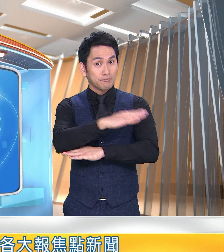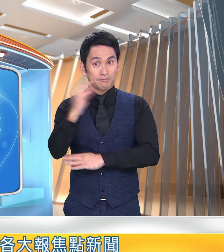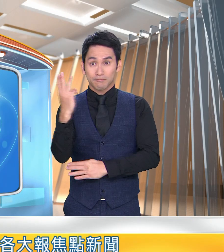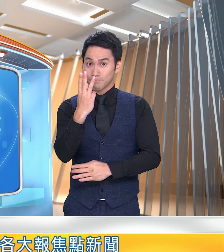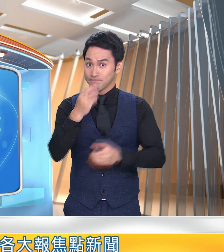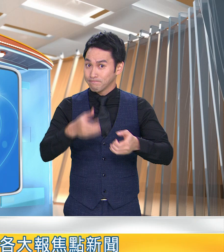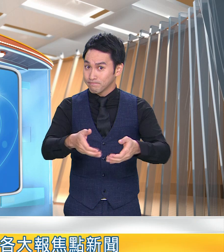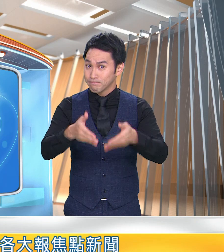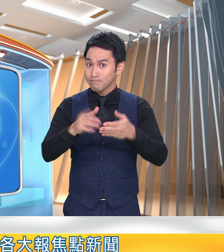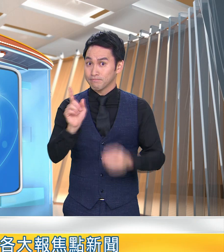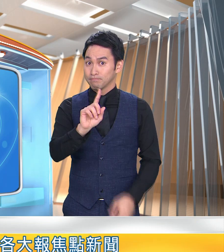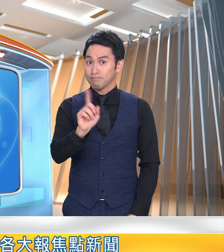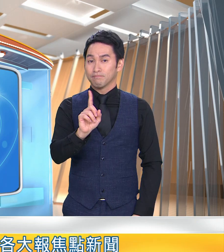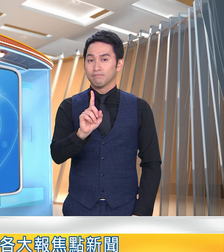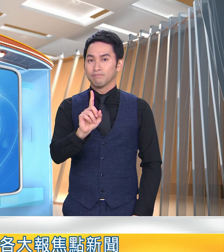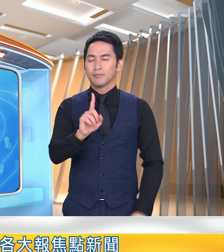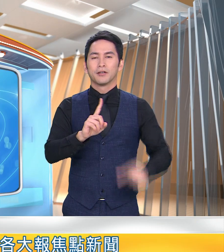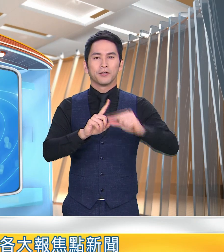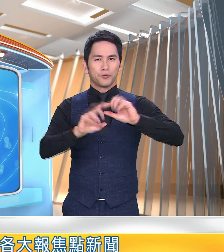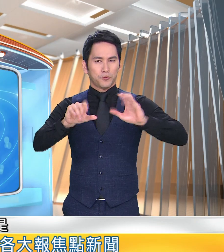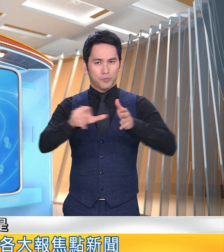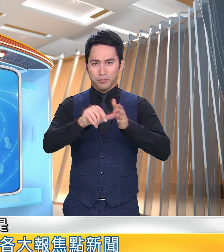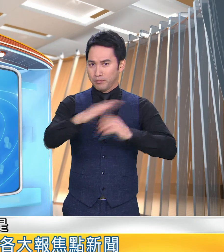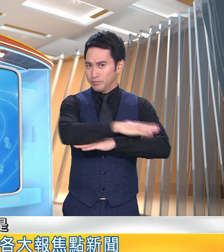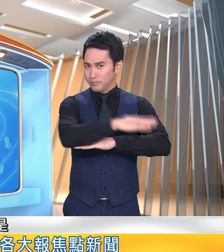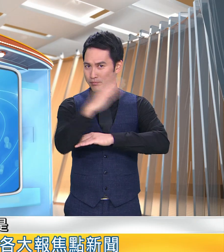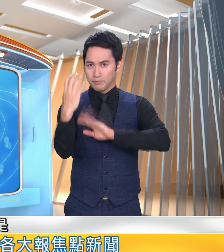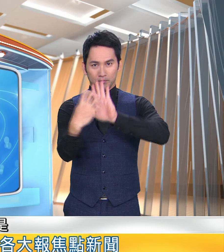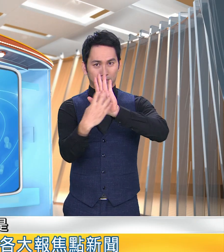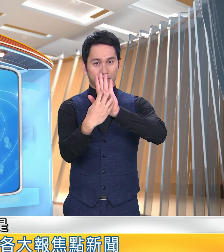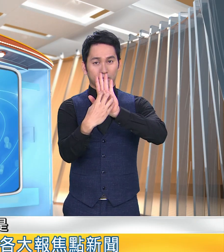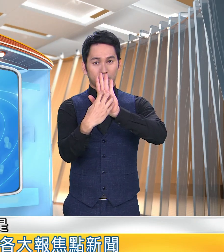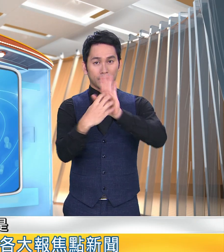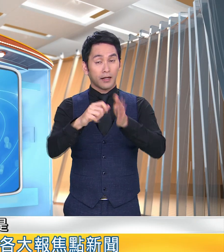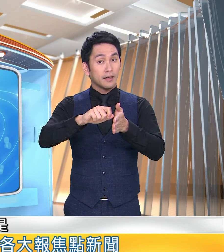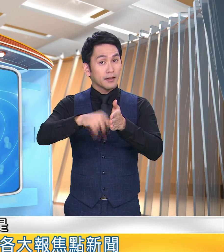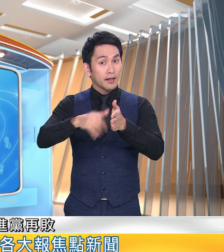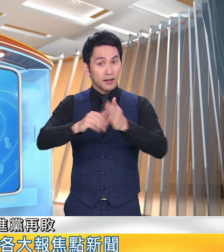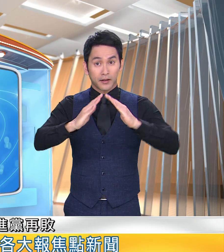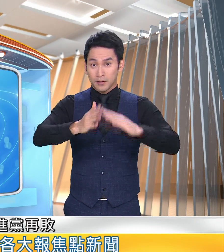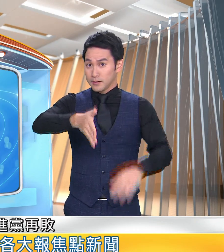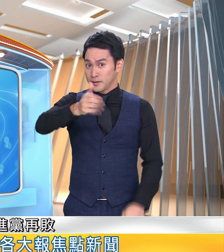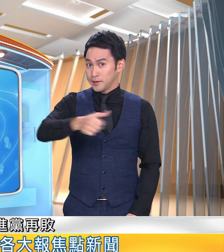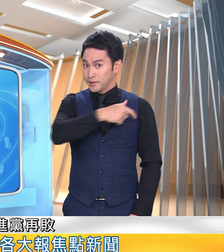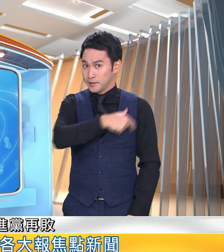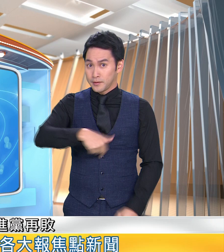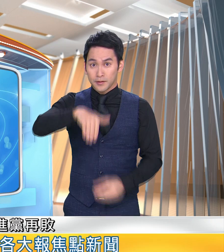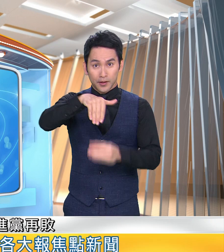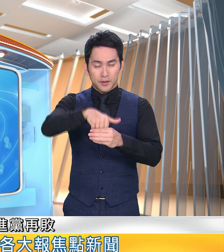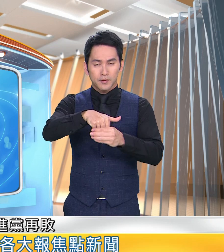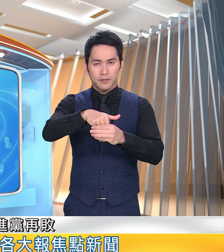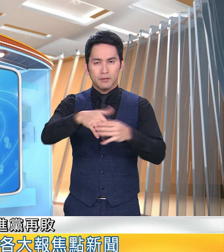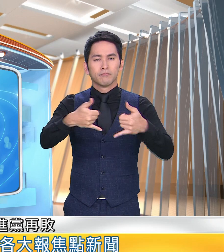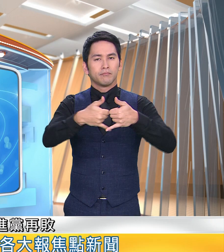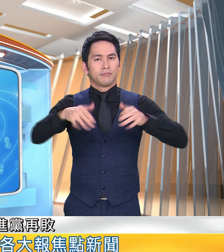读报时间来看到，中国时报的头条是嘉义市长选举，民进党再